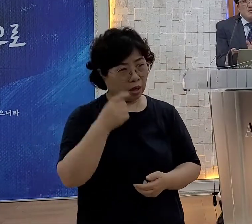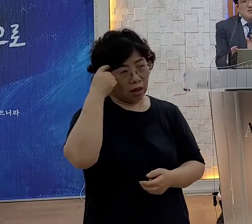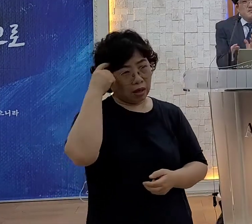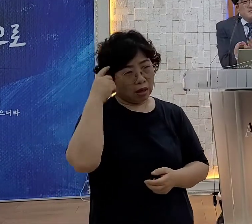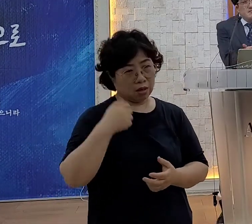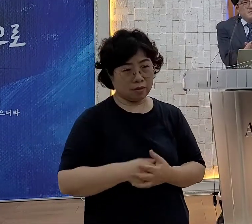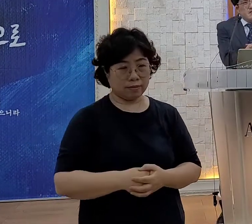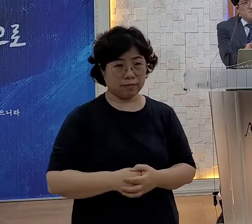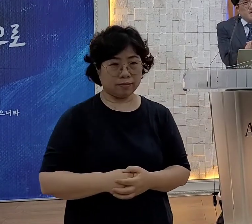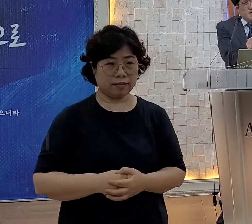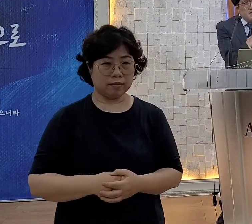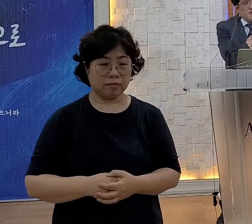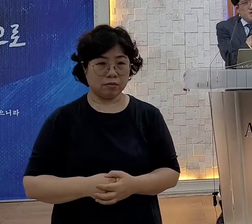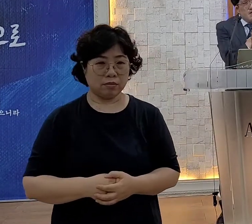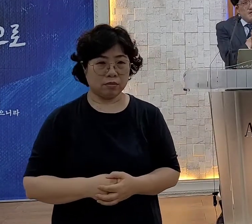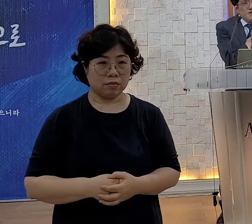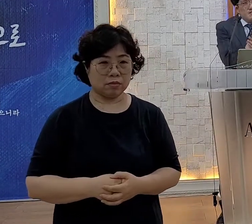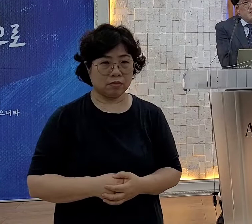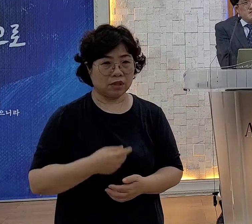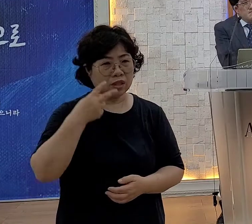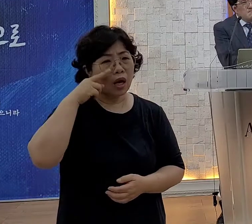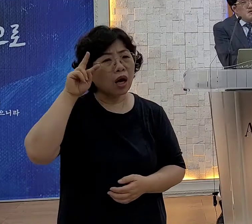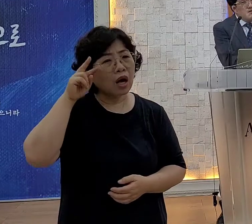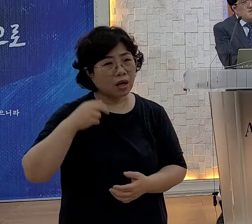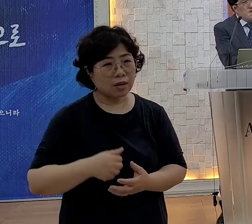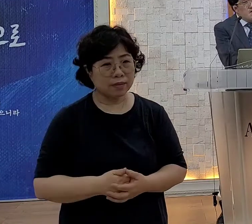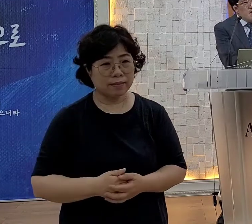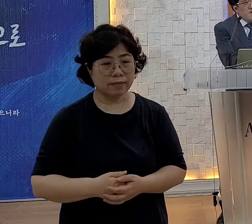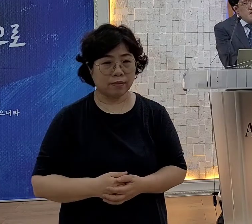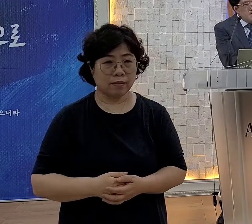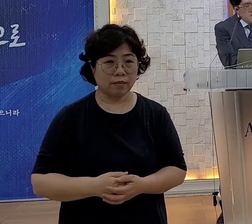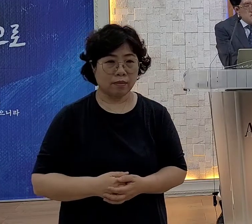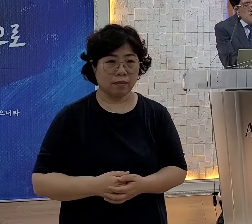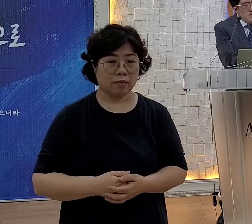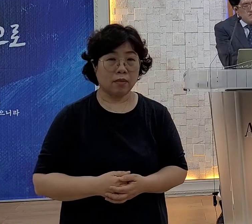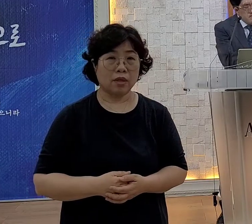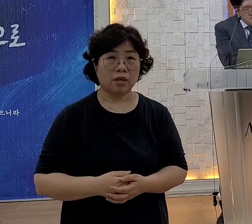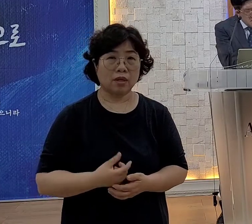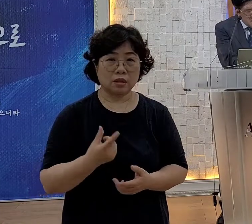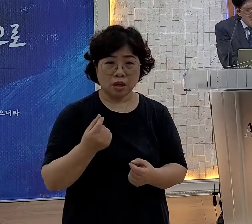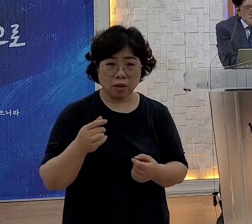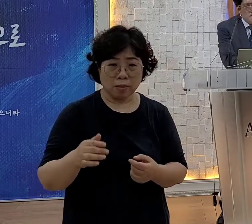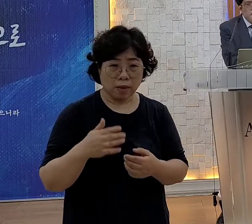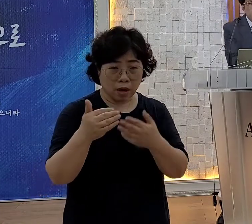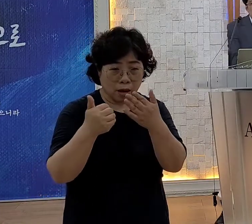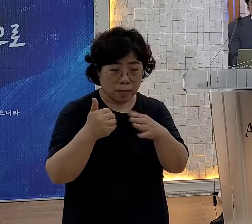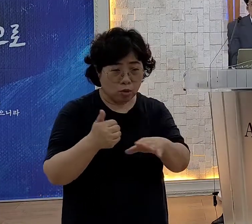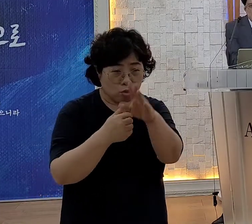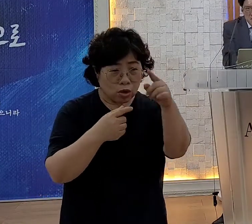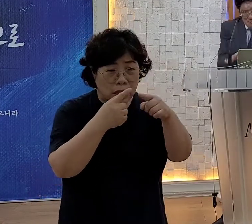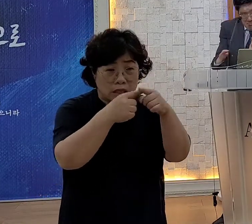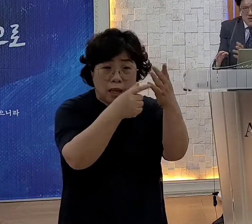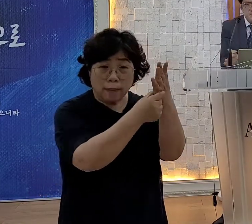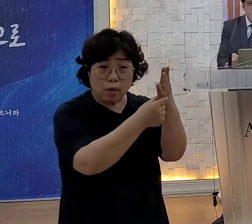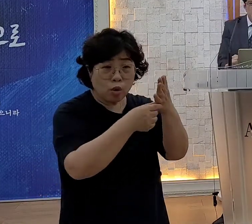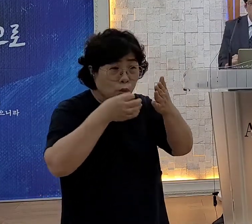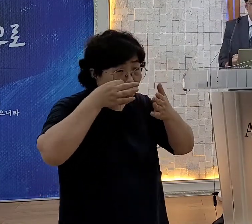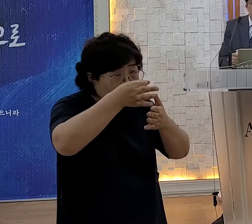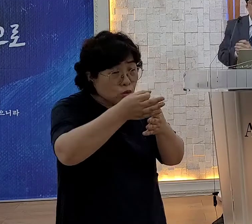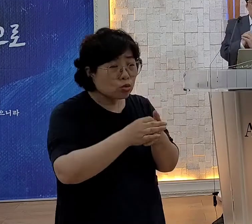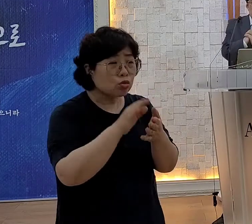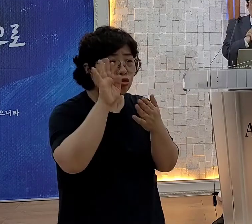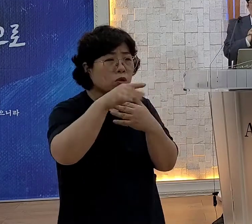우리가 이 하나님께서 우리의 영혼의 MRI 진단서를 보여주시고 첫 번째 주는